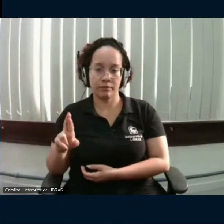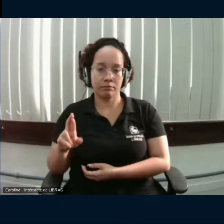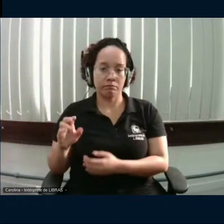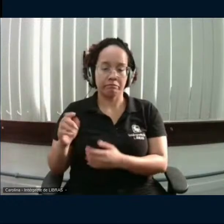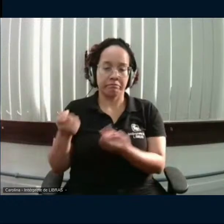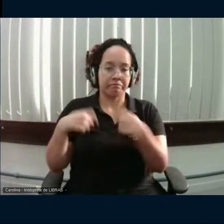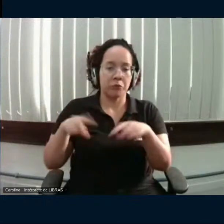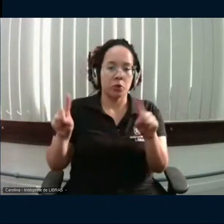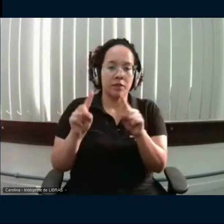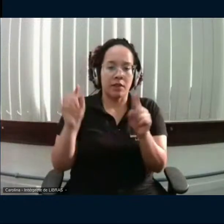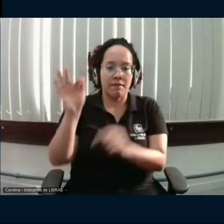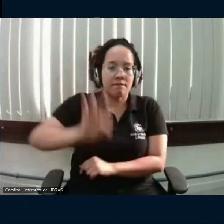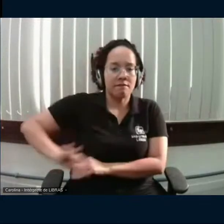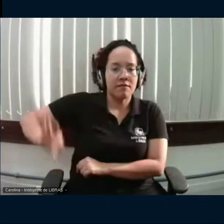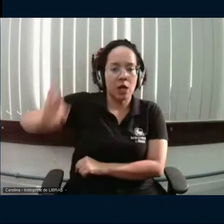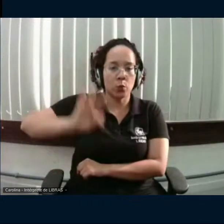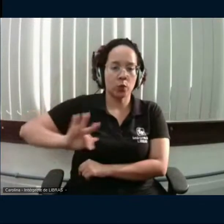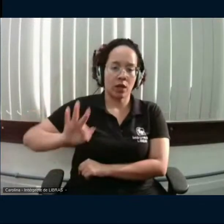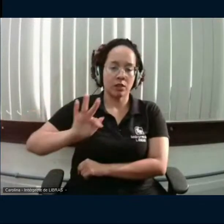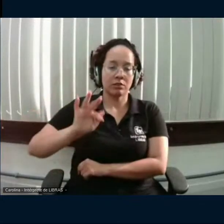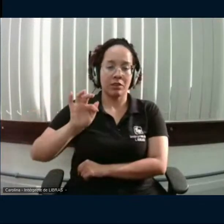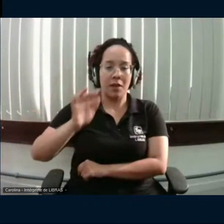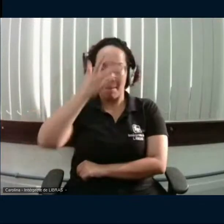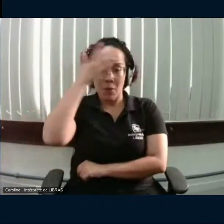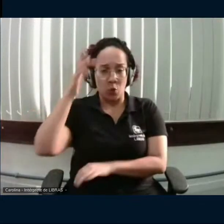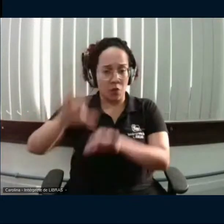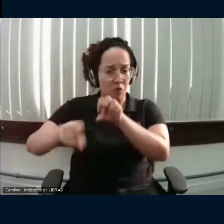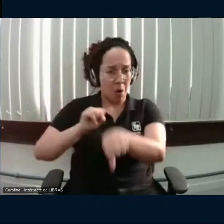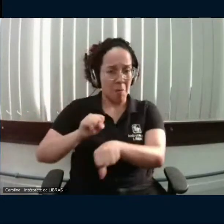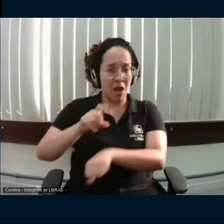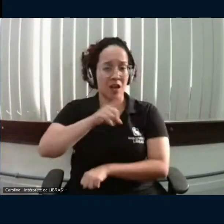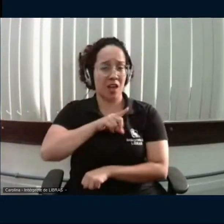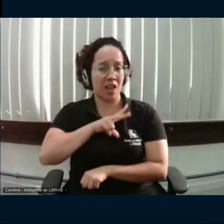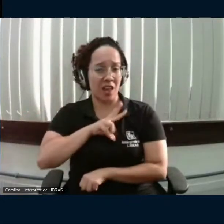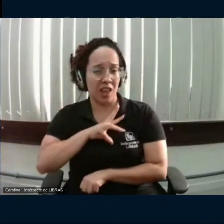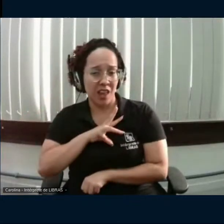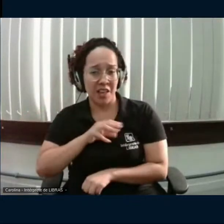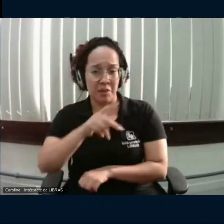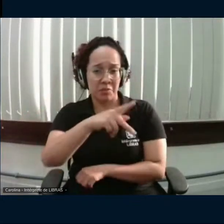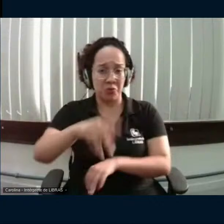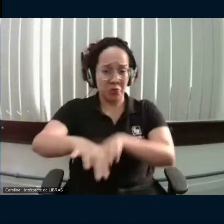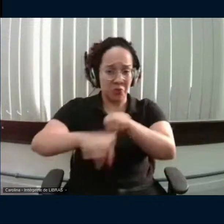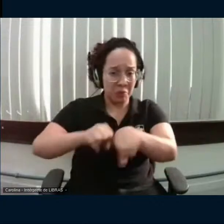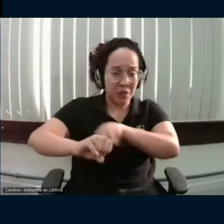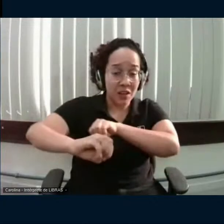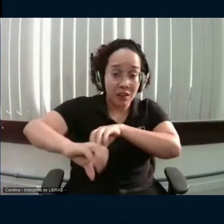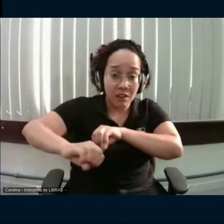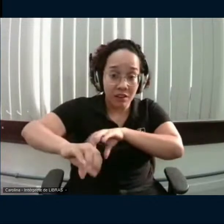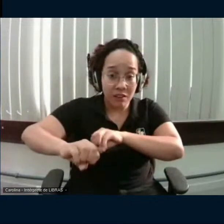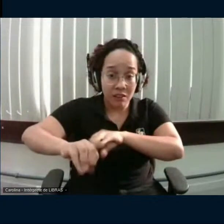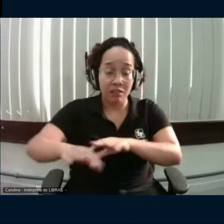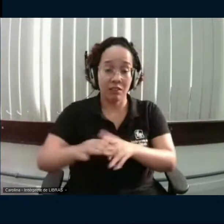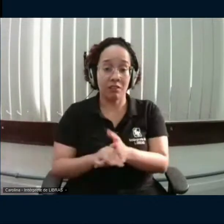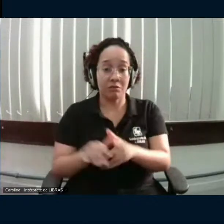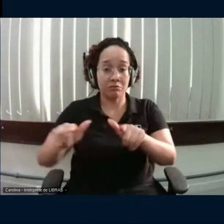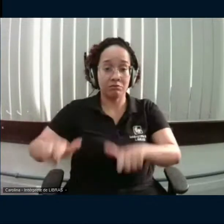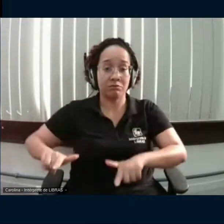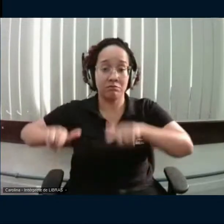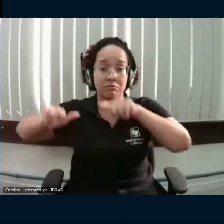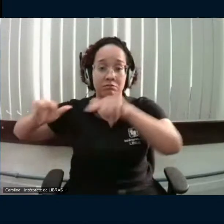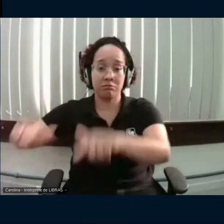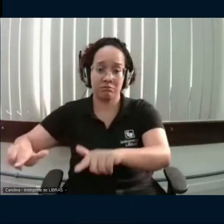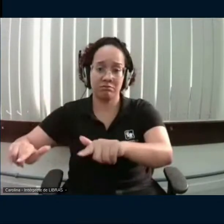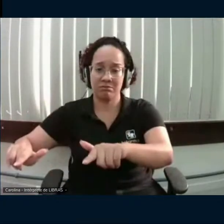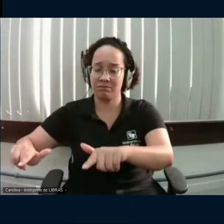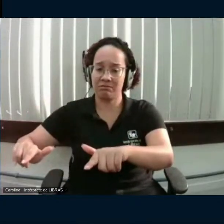muita gente de nível médio, né, poderia dar aula, né, mediante uma certificação do próprio sistema de